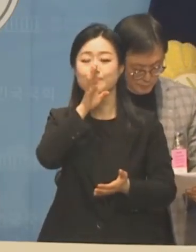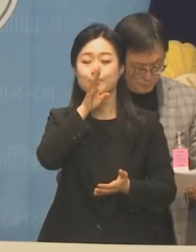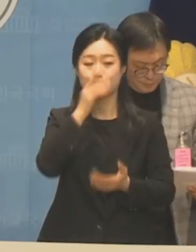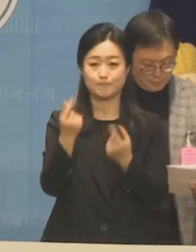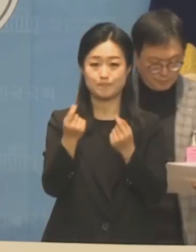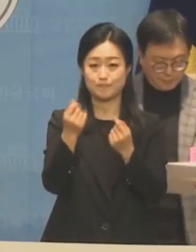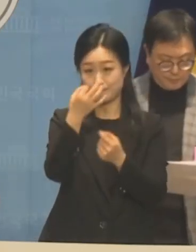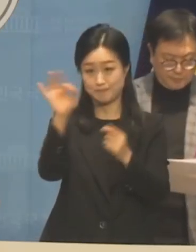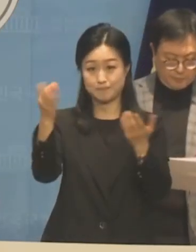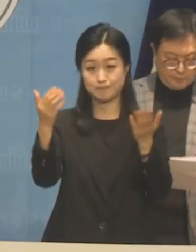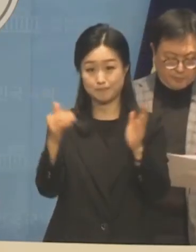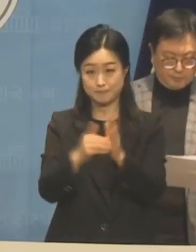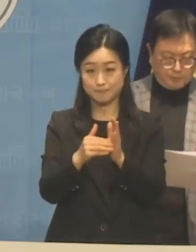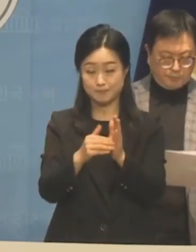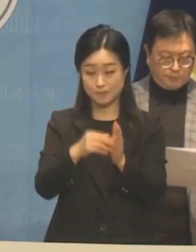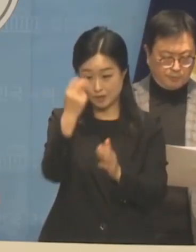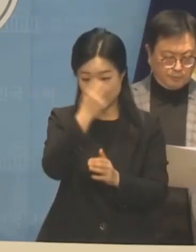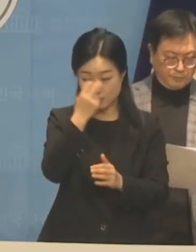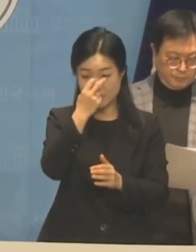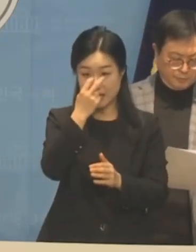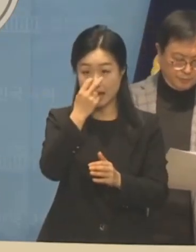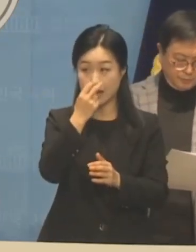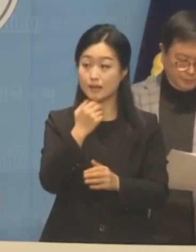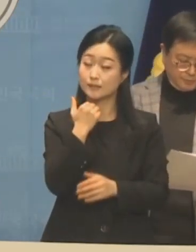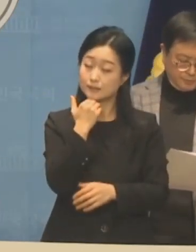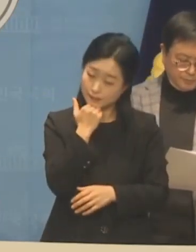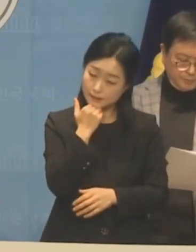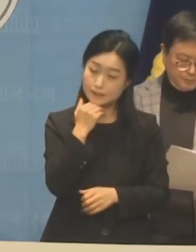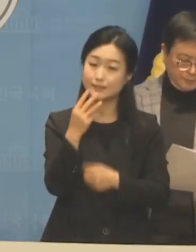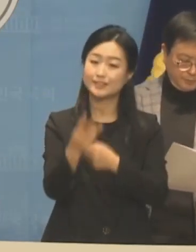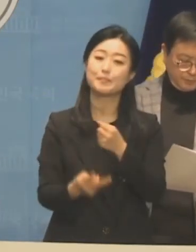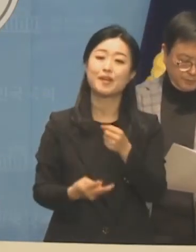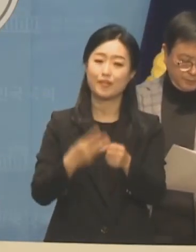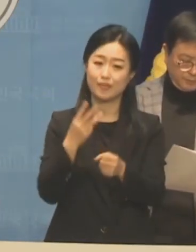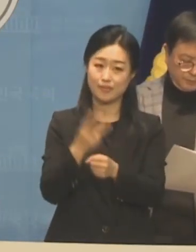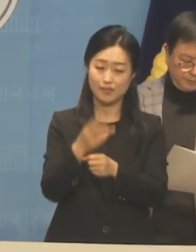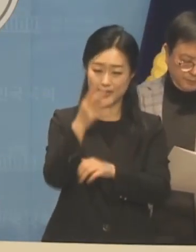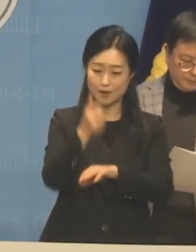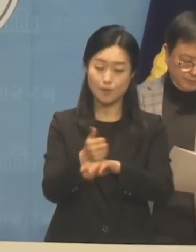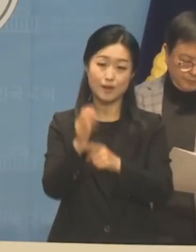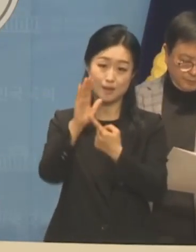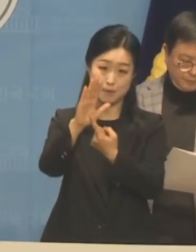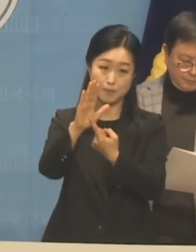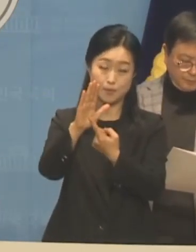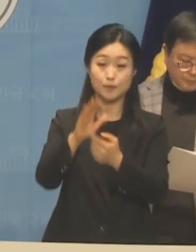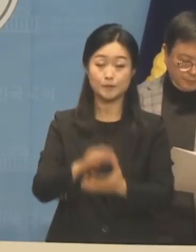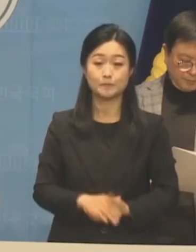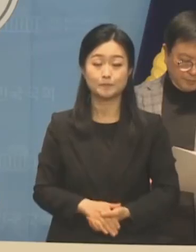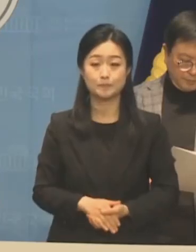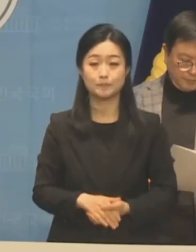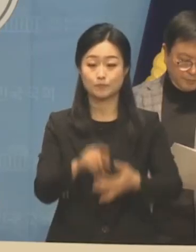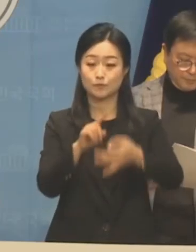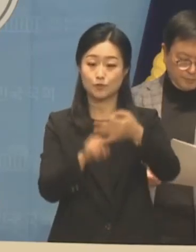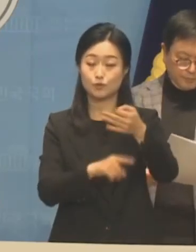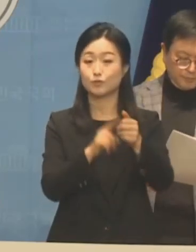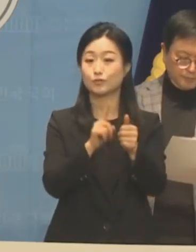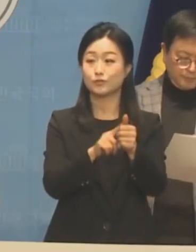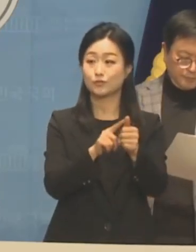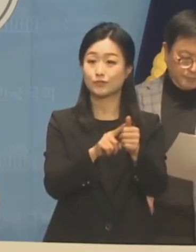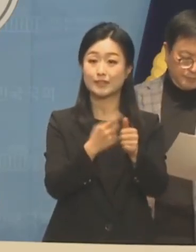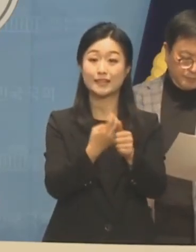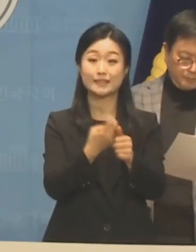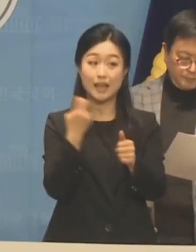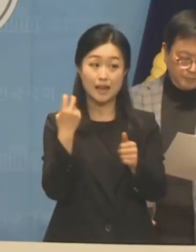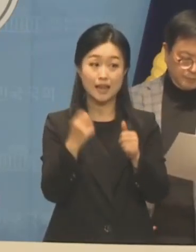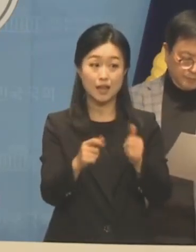이는 숙명여대가 조사에 착수한 지 무려 3년 만의 결론으로서 공교롭게도 윤석열 대통령의